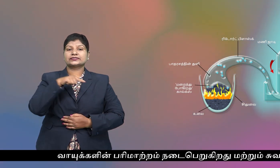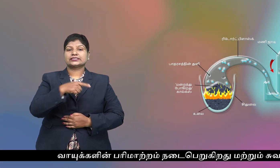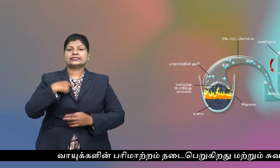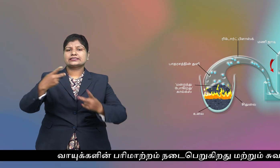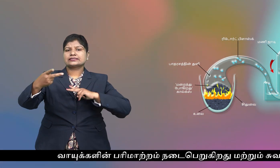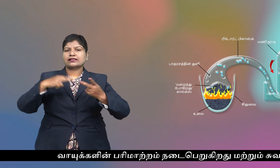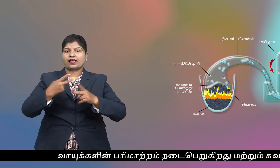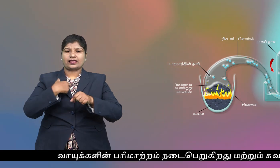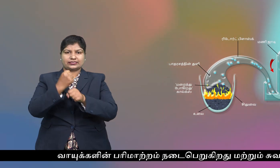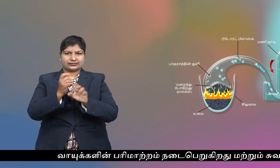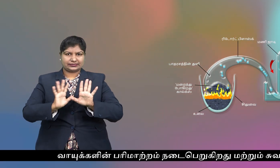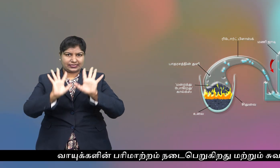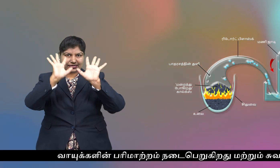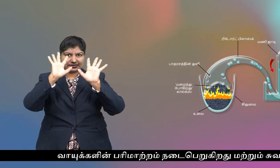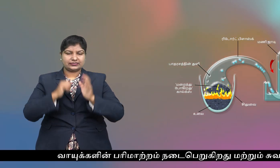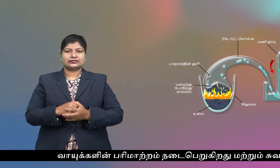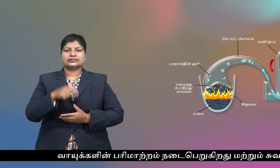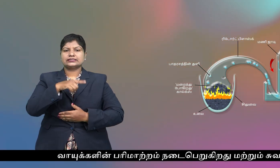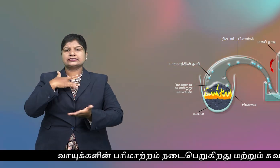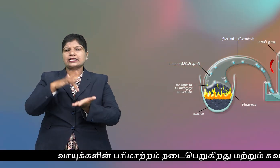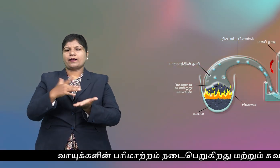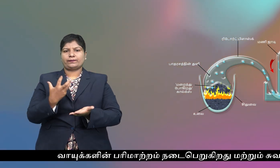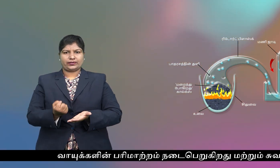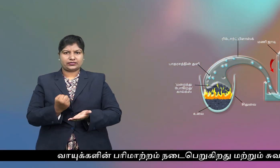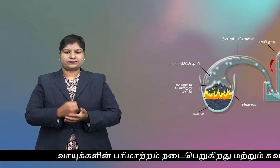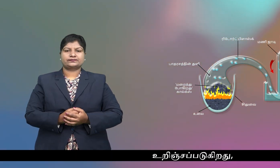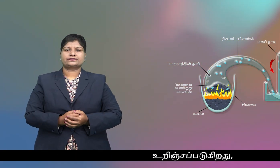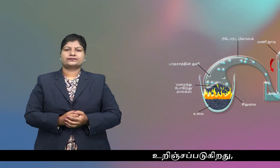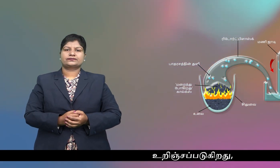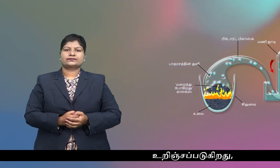வாயுக்களின் பரிமாற்றம் நடைபெறுகிறது மற்றும் சுவாச காற்று உறிஞ்சப்படுகிறது,